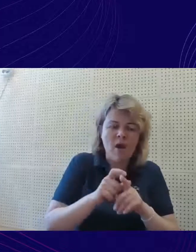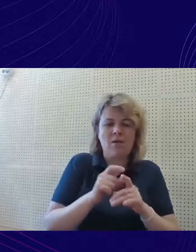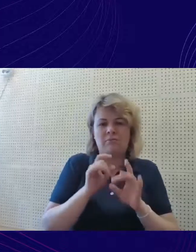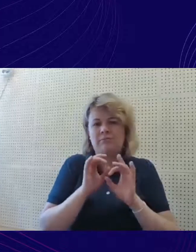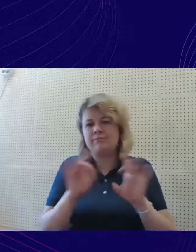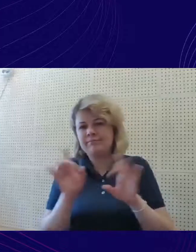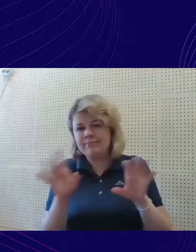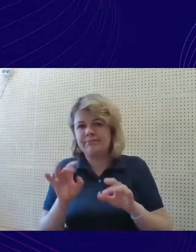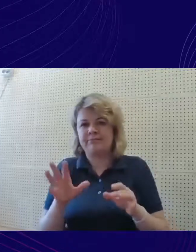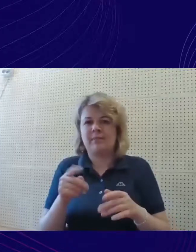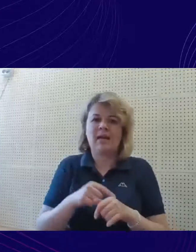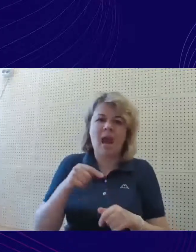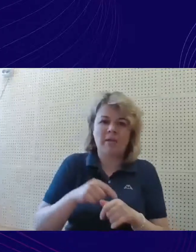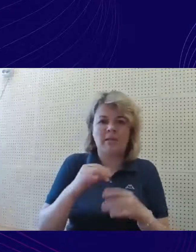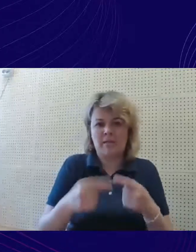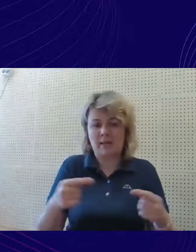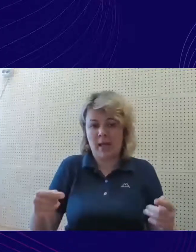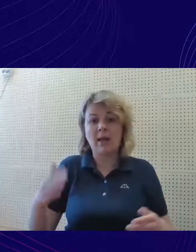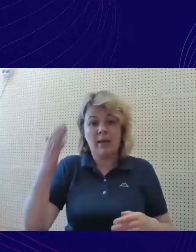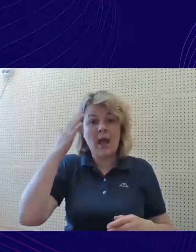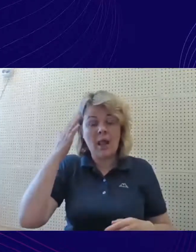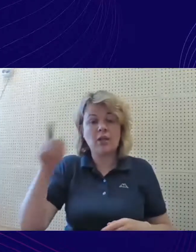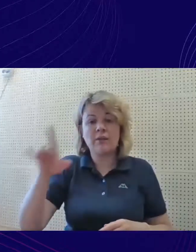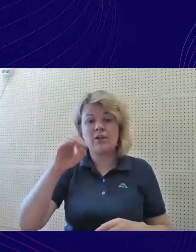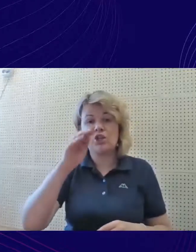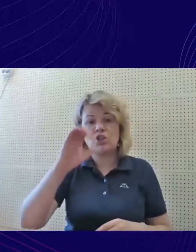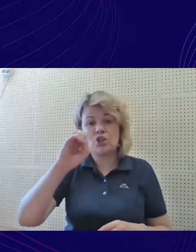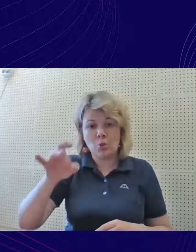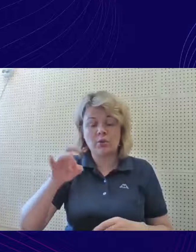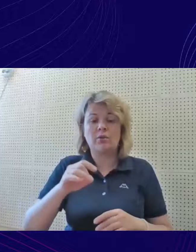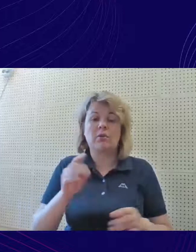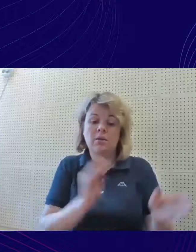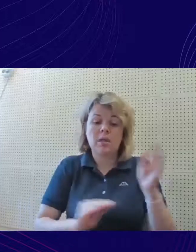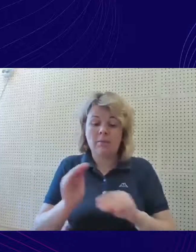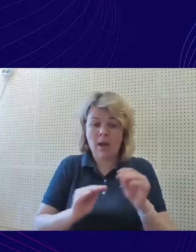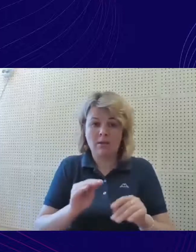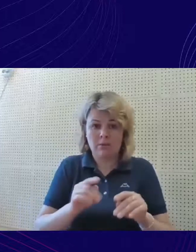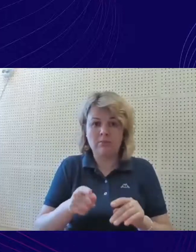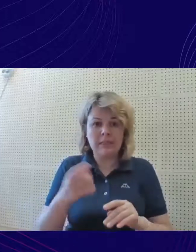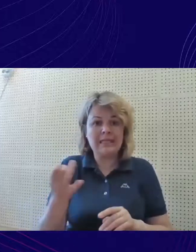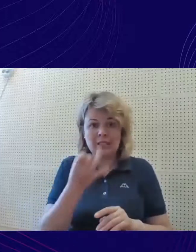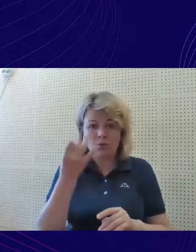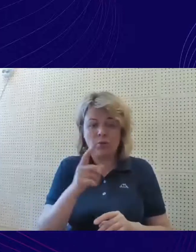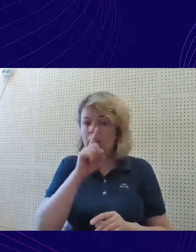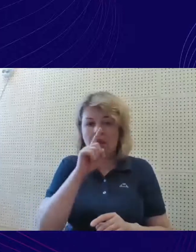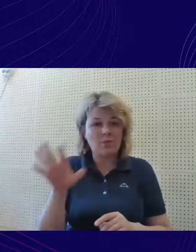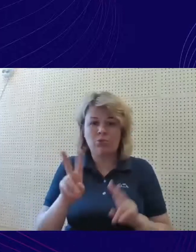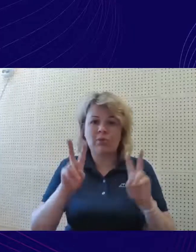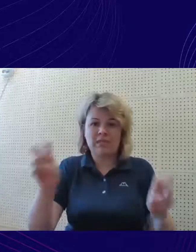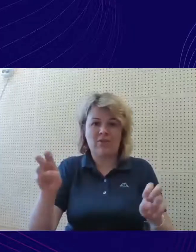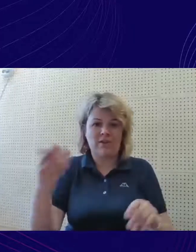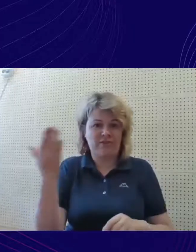вот талантливый режиссер из всего из этого собрал историю, которую не буду называть фильм, извините,